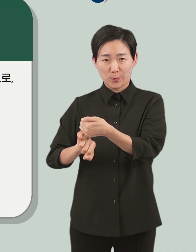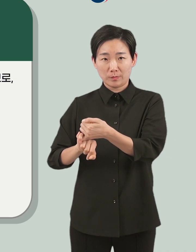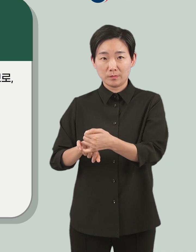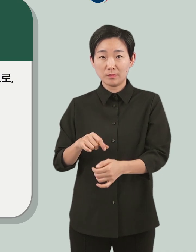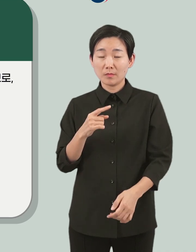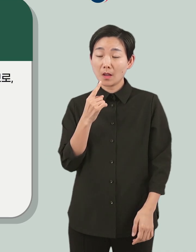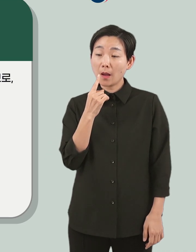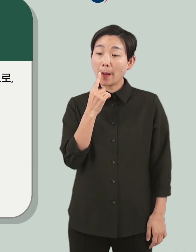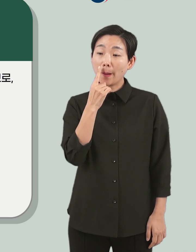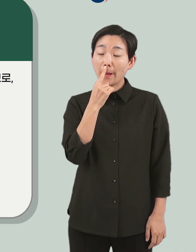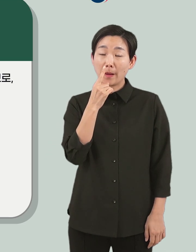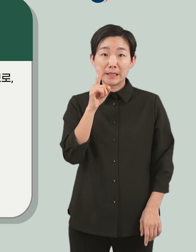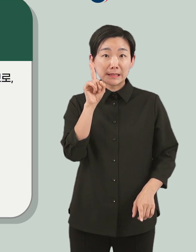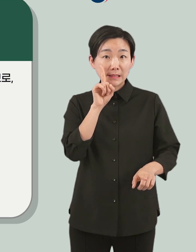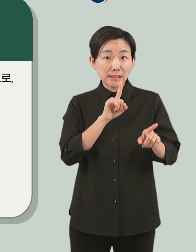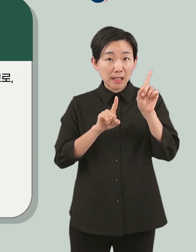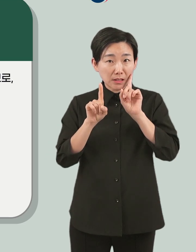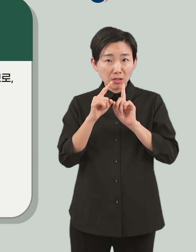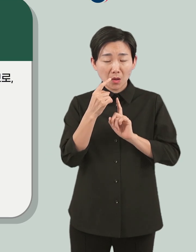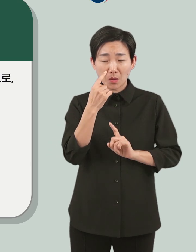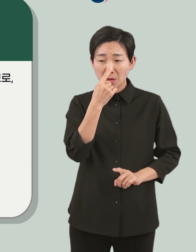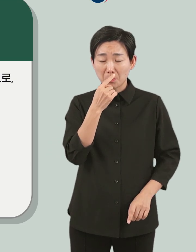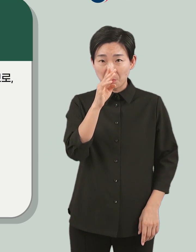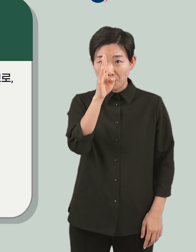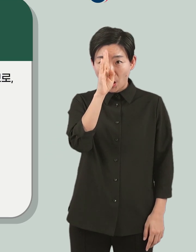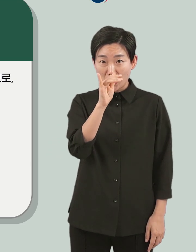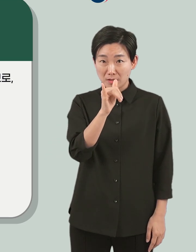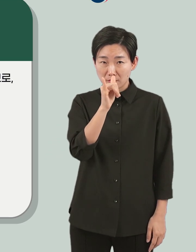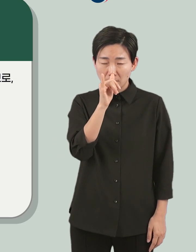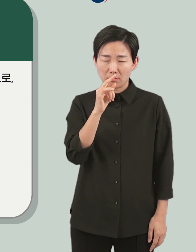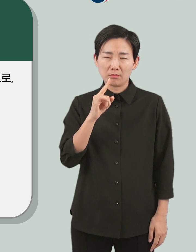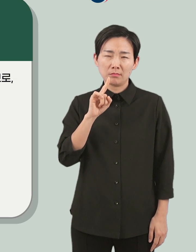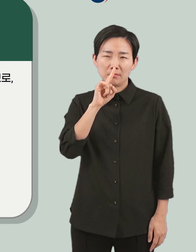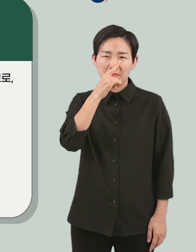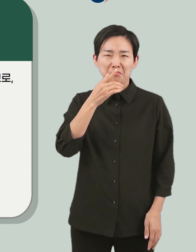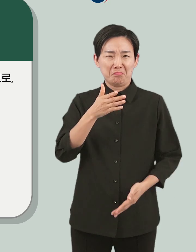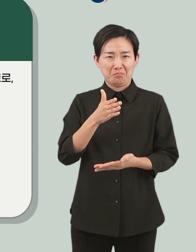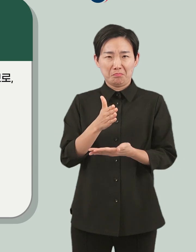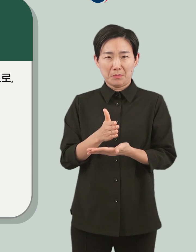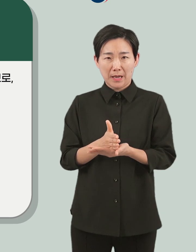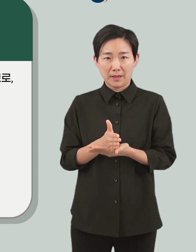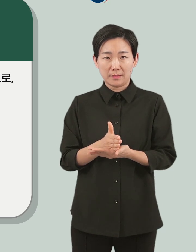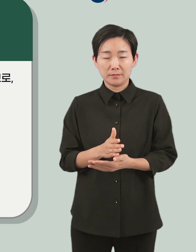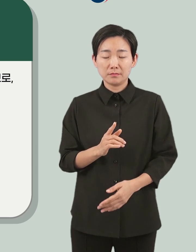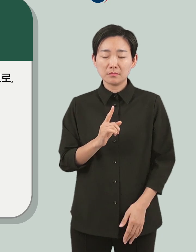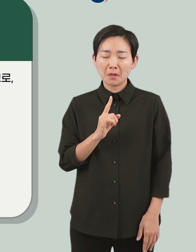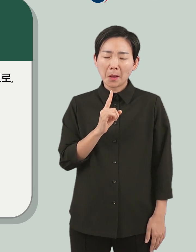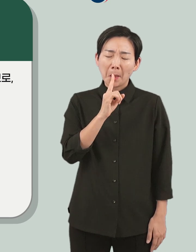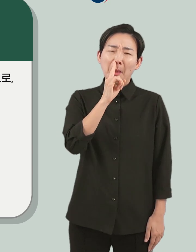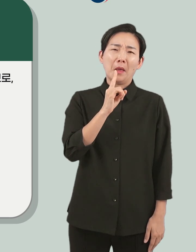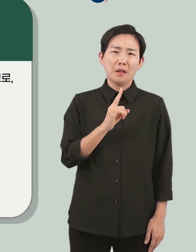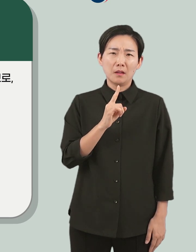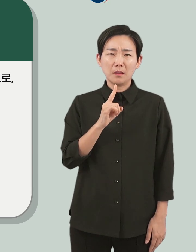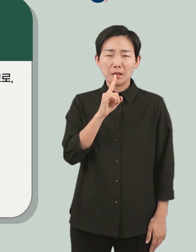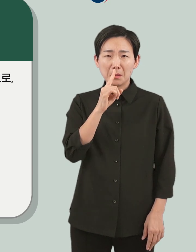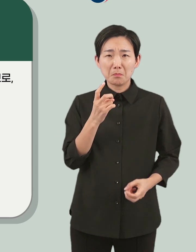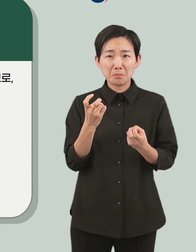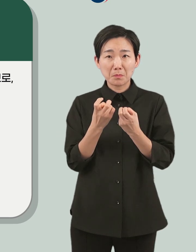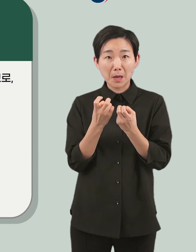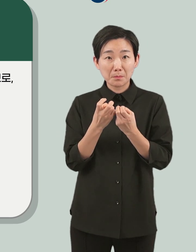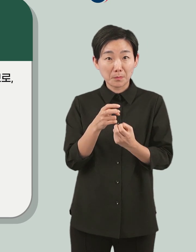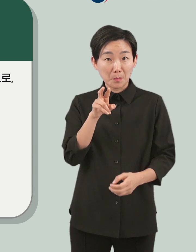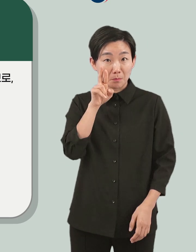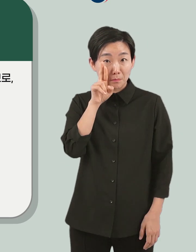진행해야 합니다. 코 속에 상처나 질환이 있는 경우에는 사용하지 않습니다. 검체 내 항원 농도가 낮거나